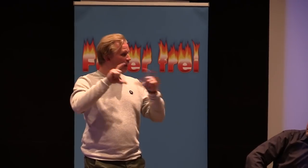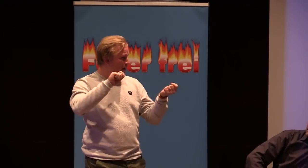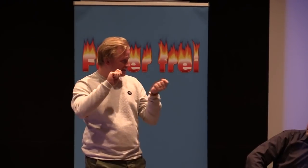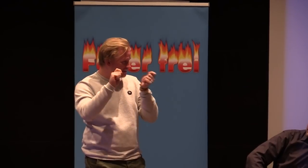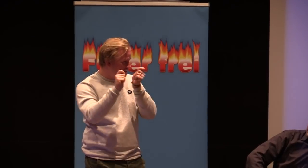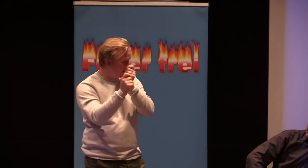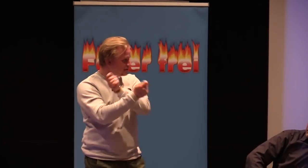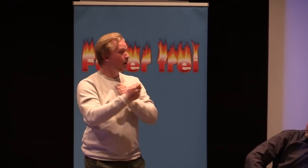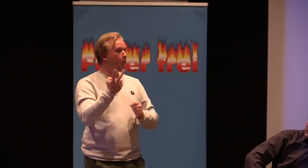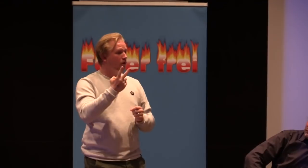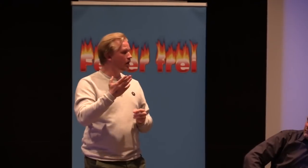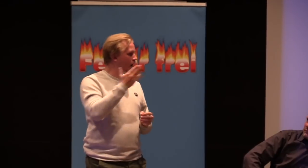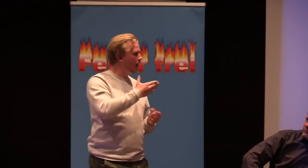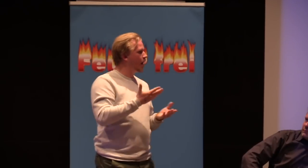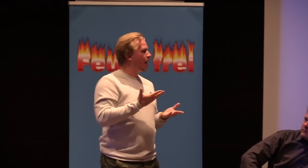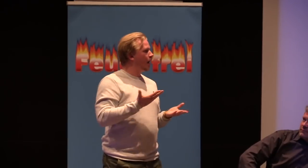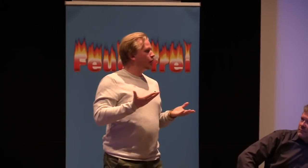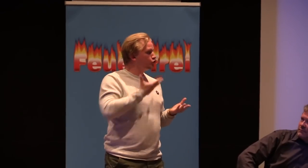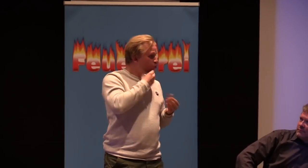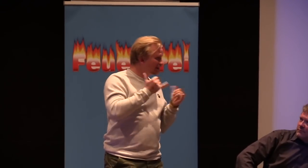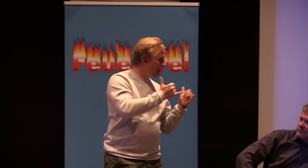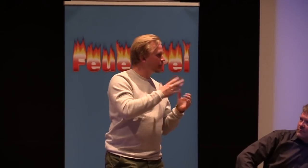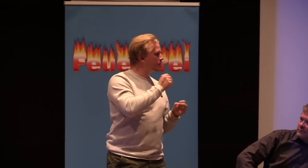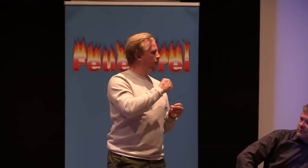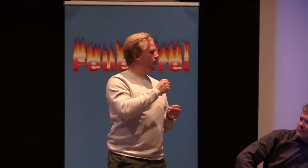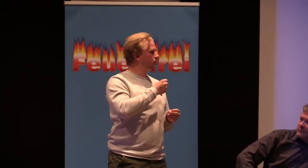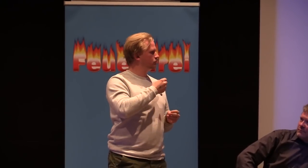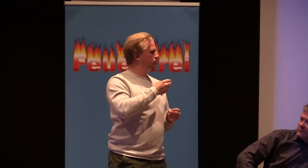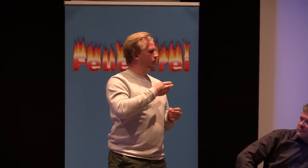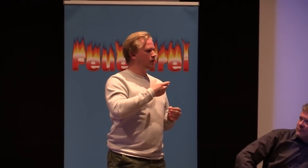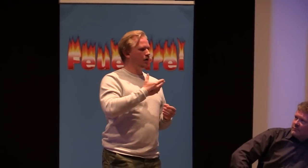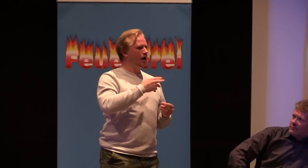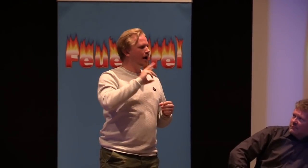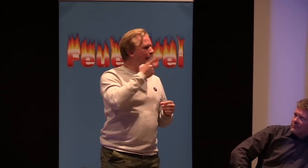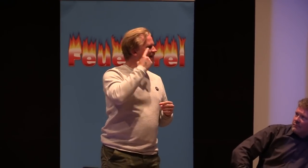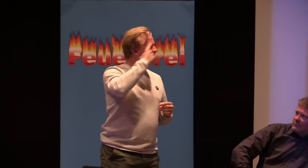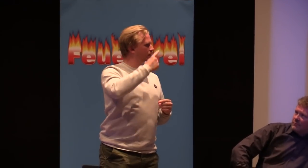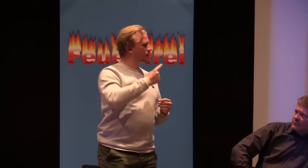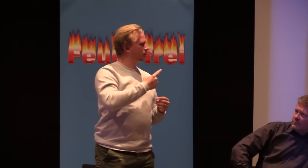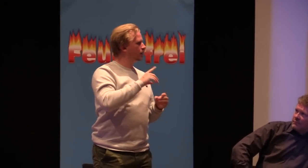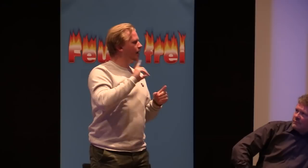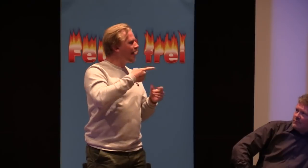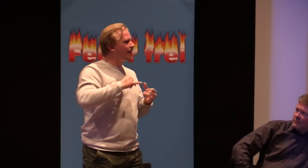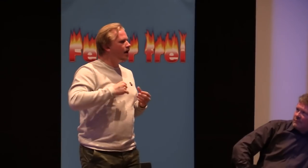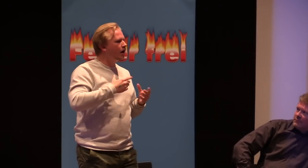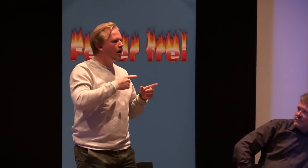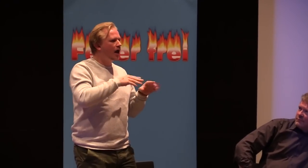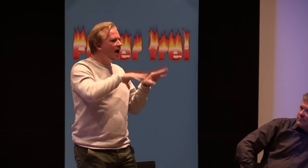ist es auch immer so eine persönliche Einstellung von allen Menschen. Es gibt viele Menschen, die sagen, ja, ich möchte gutes Geld verdienen, bin bereit, in einem